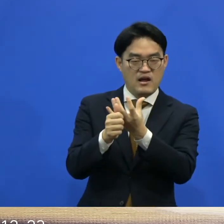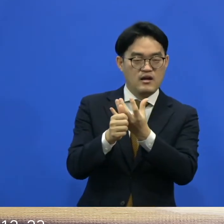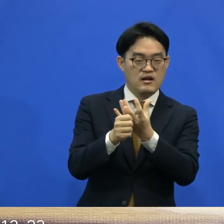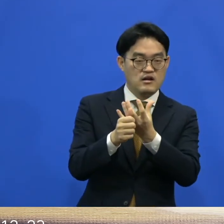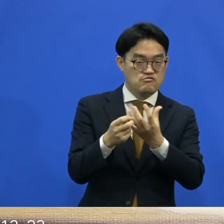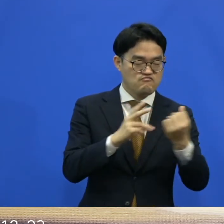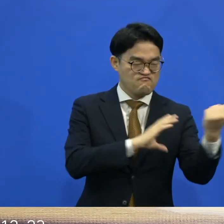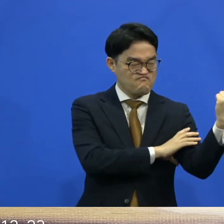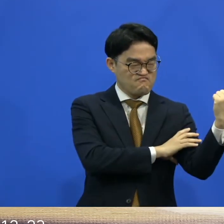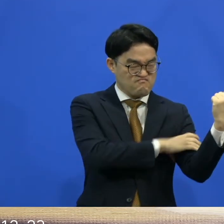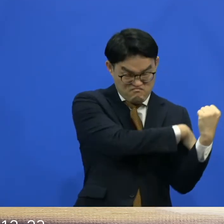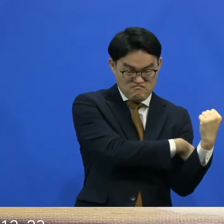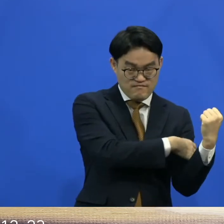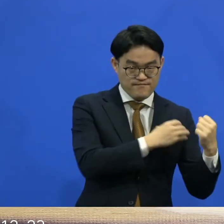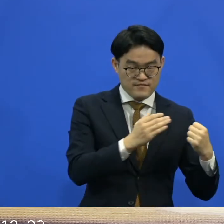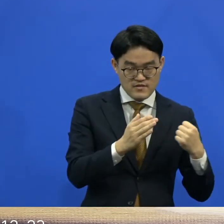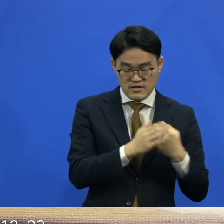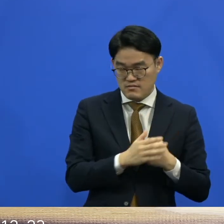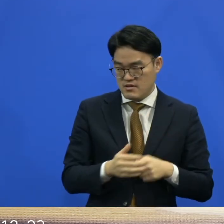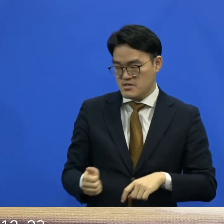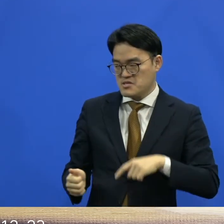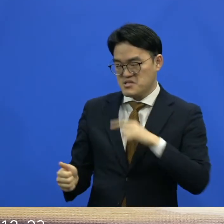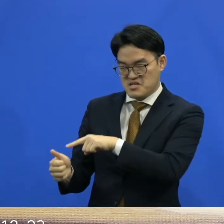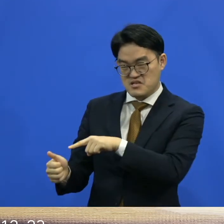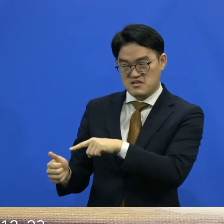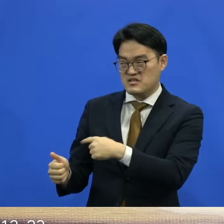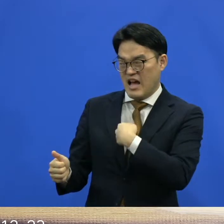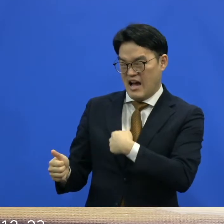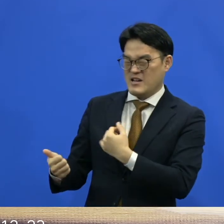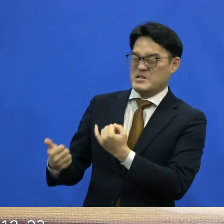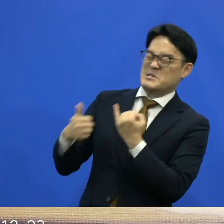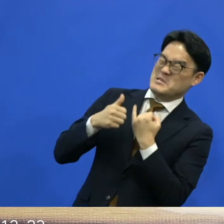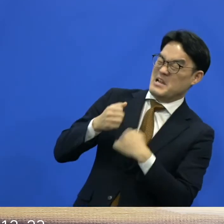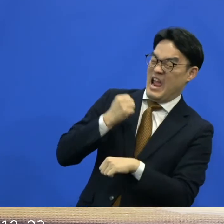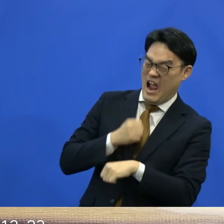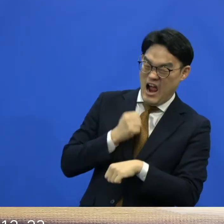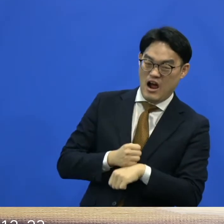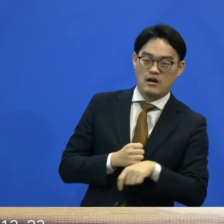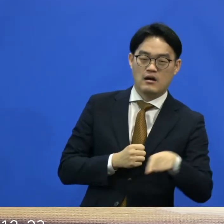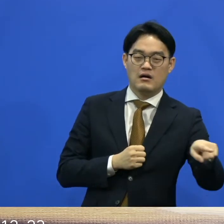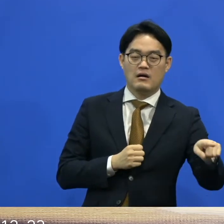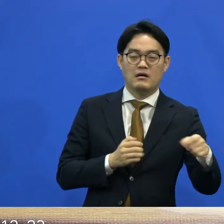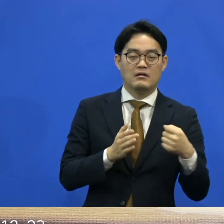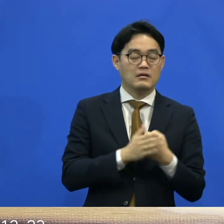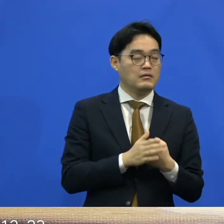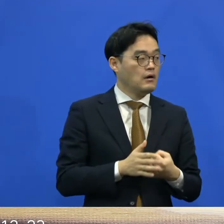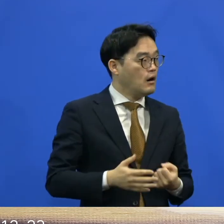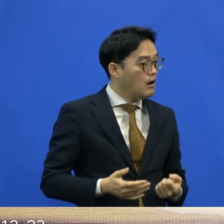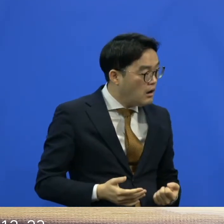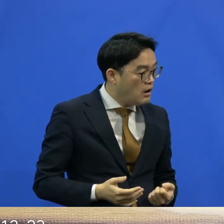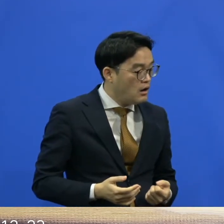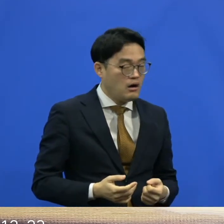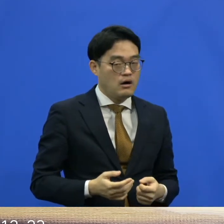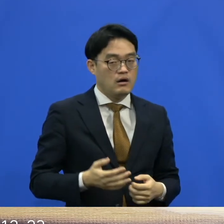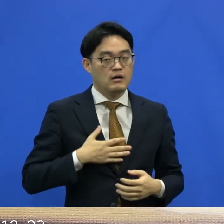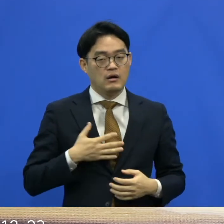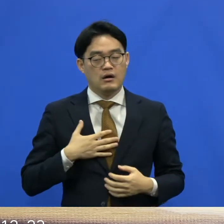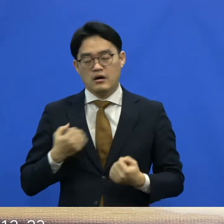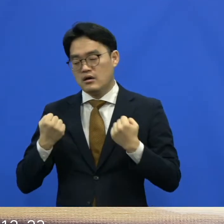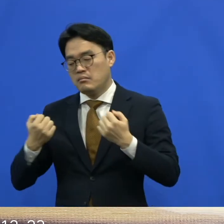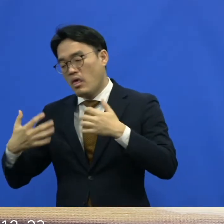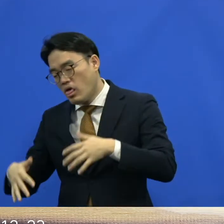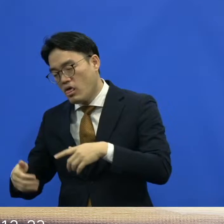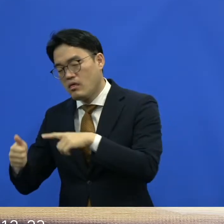권력에 의한 일방적 판결, 이게 약정으로서는 주로 이렇게